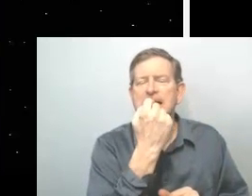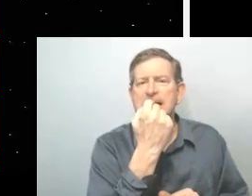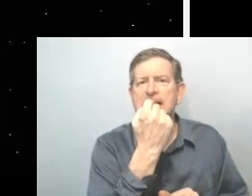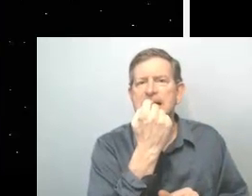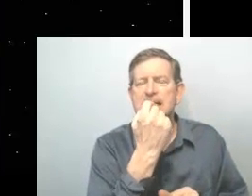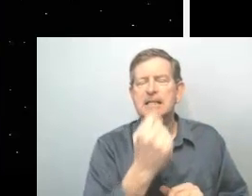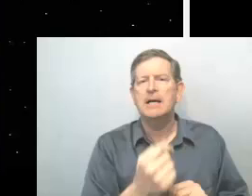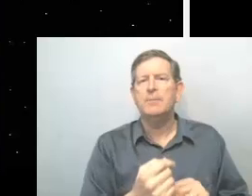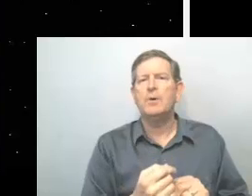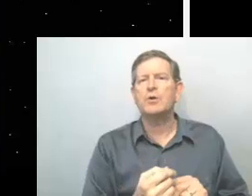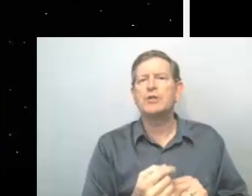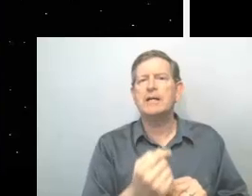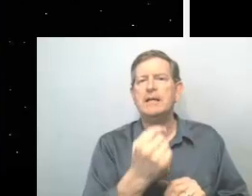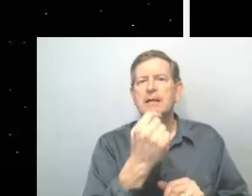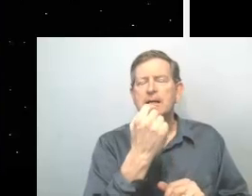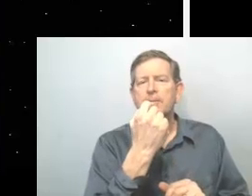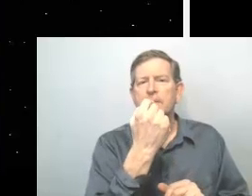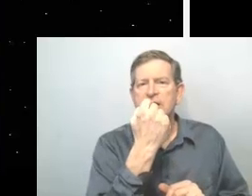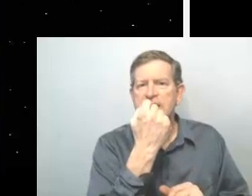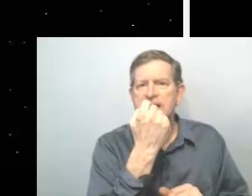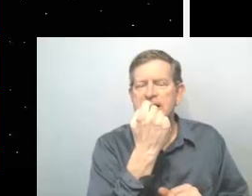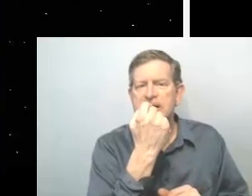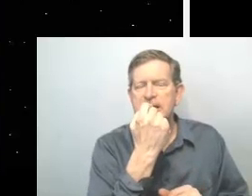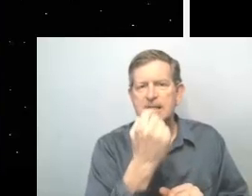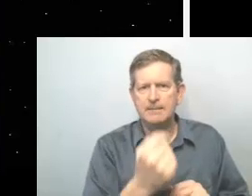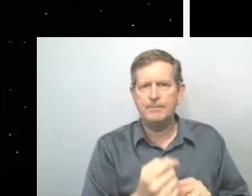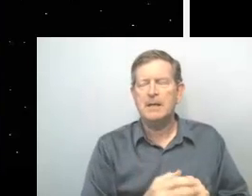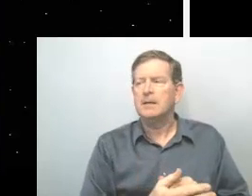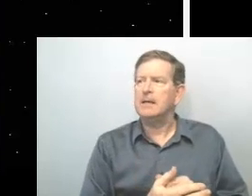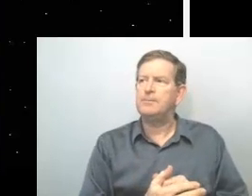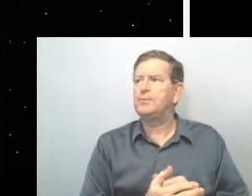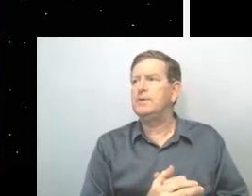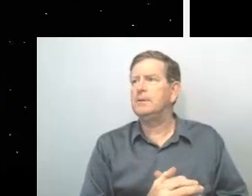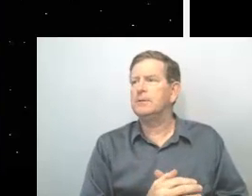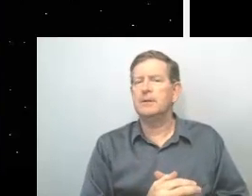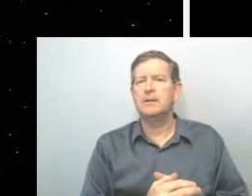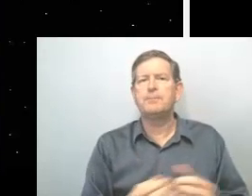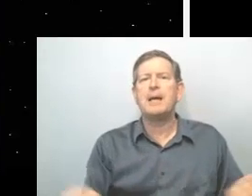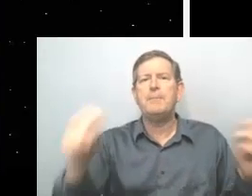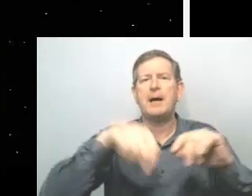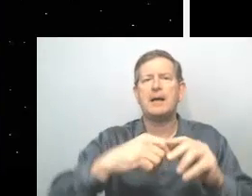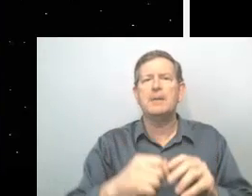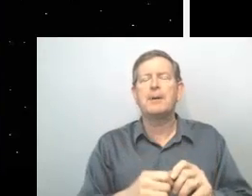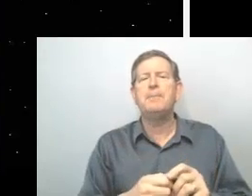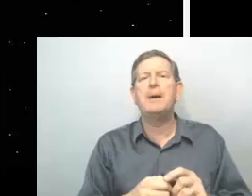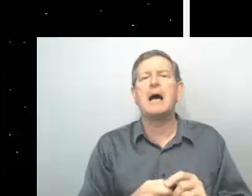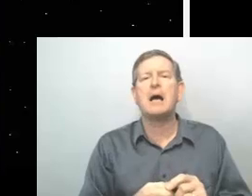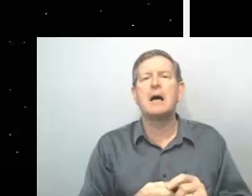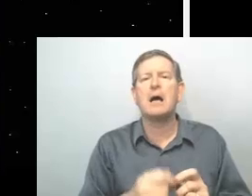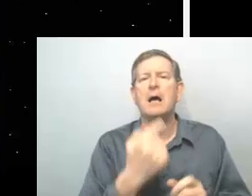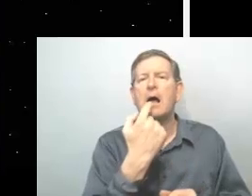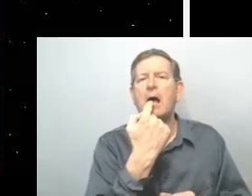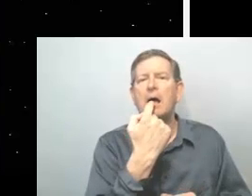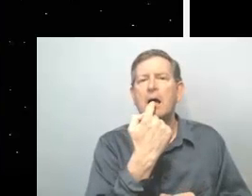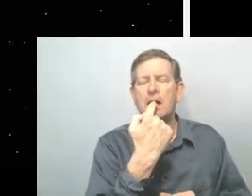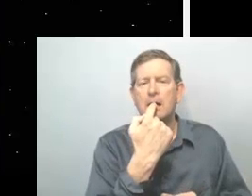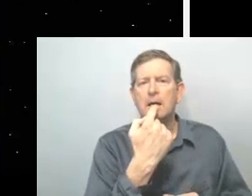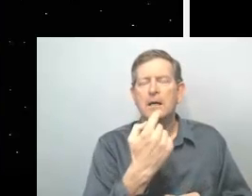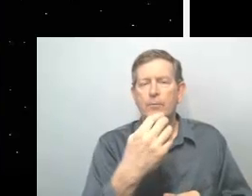habiter, manger, hein? Et puis, préparer,